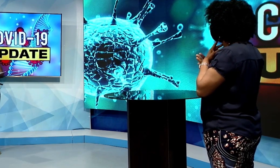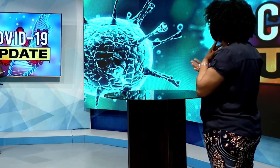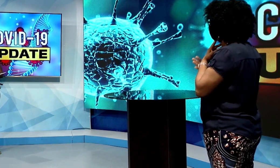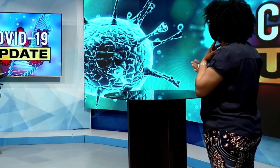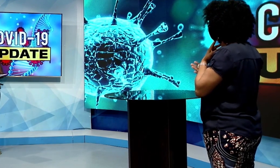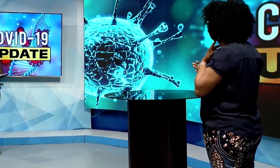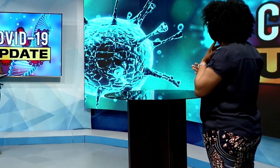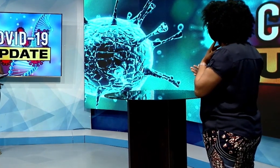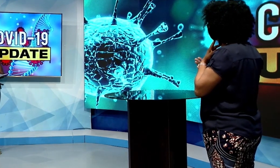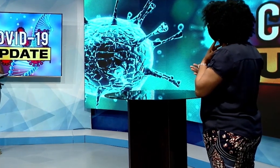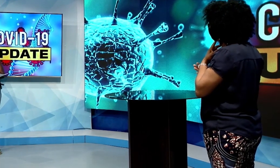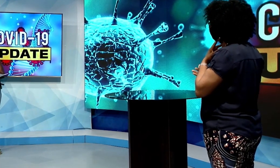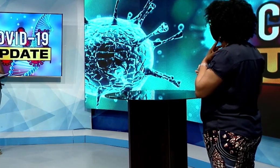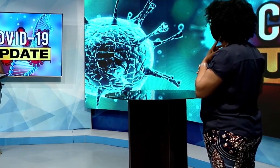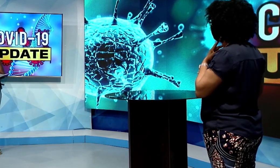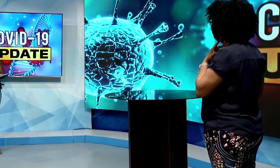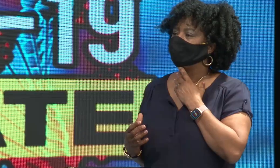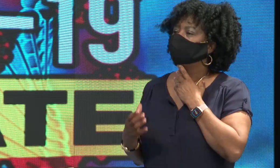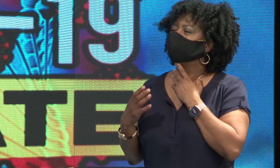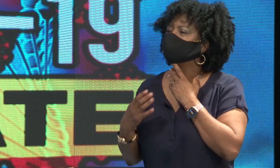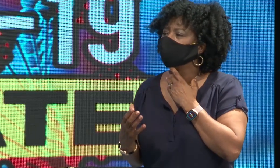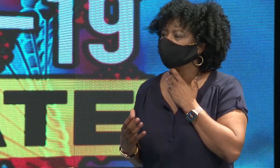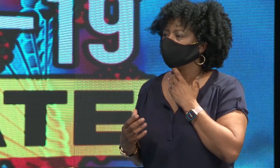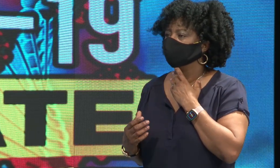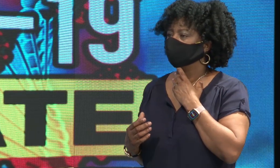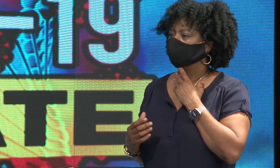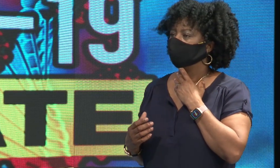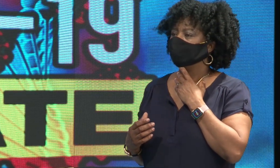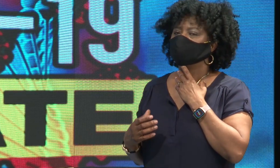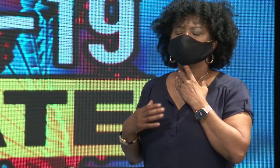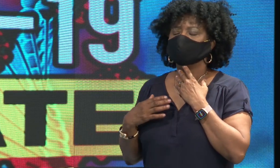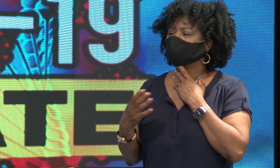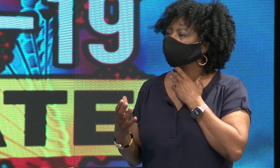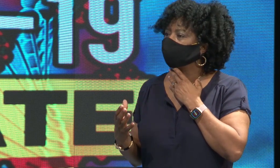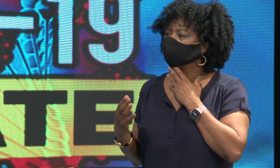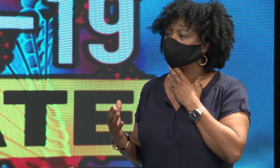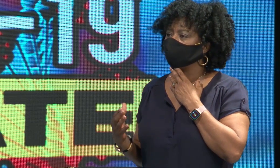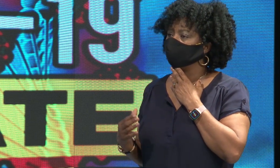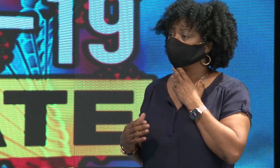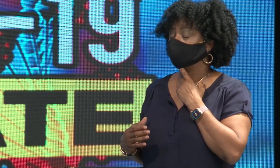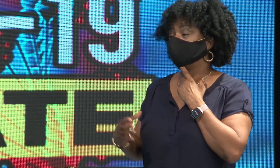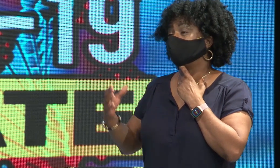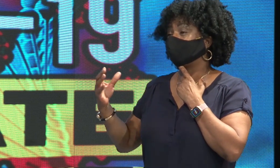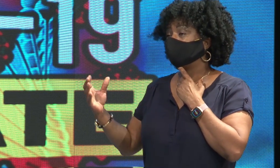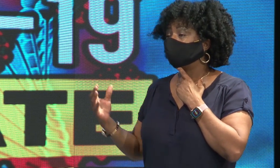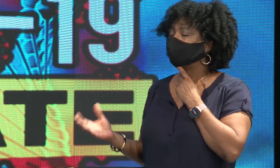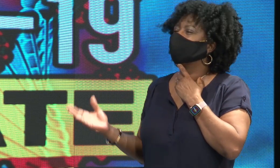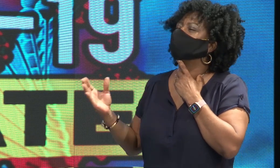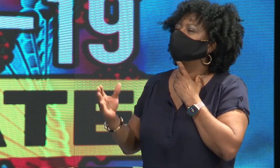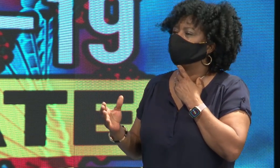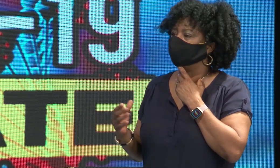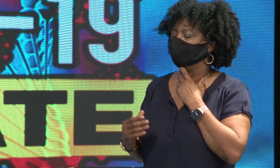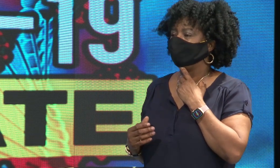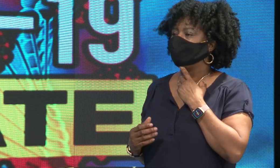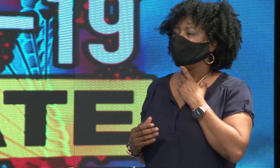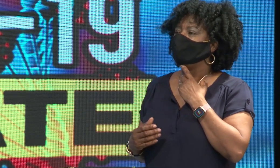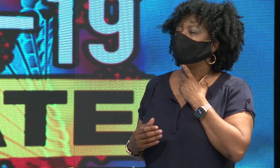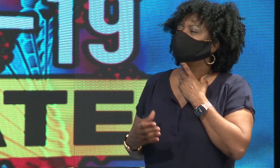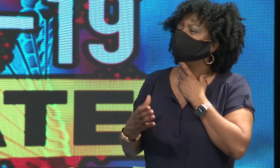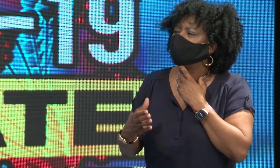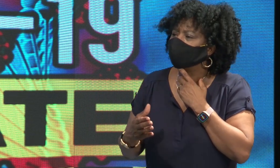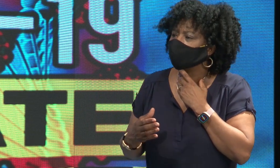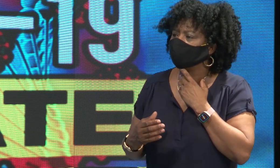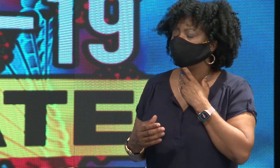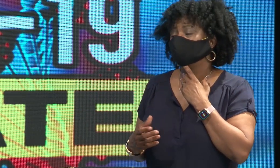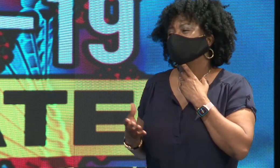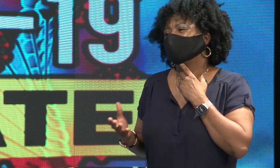een oproep, dat filmpje, om te doneren. Mm-hmm. Wat je kan. Ja. Het maakt niet uit hoeveel. Als je rijk bent, geef veel. Mm-hmm.